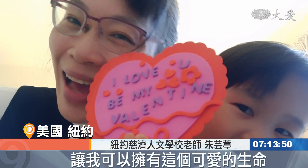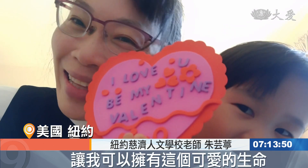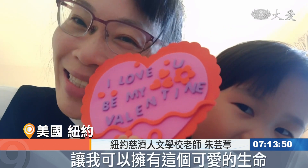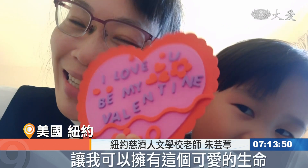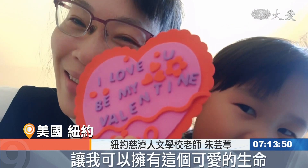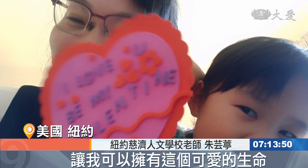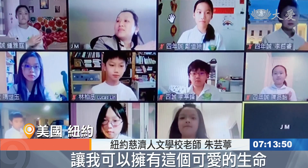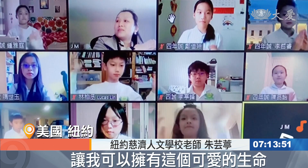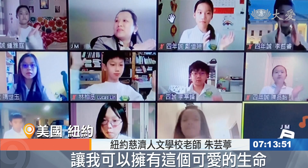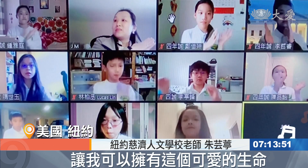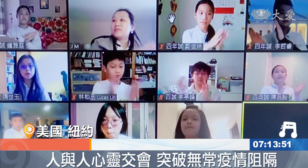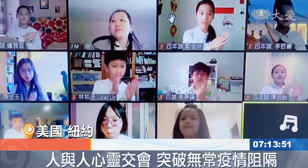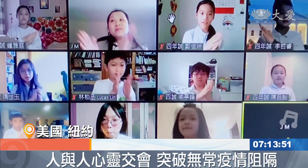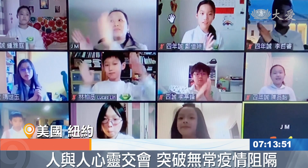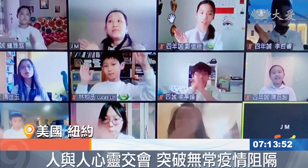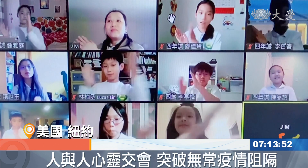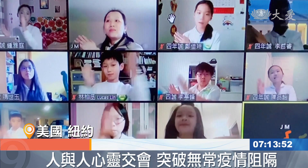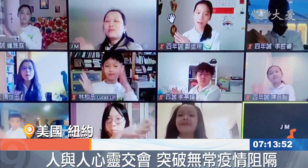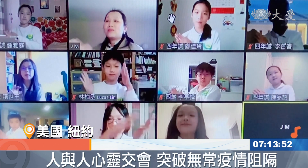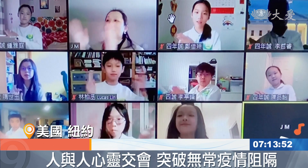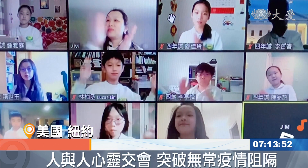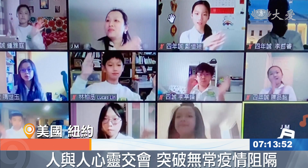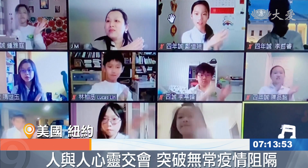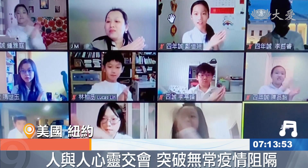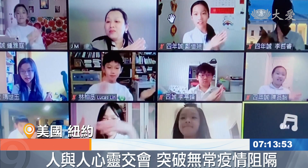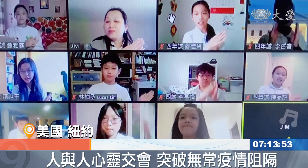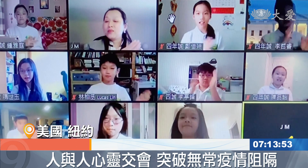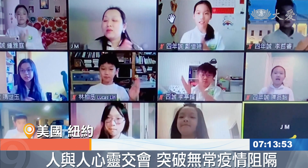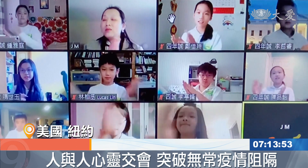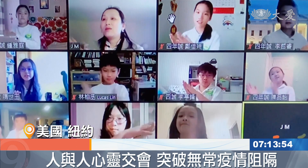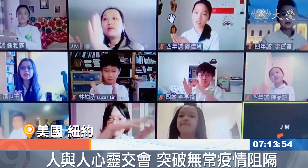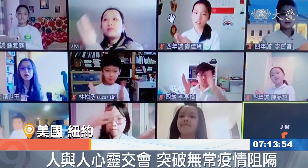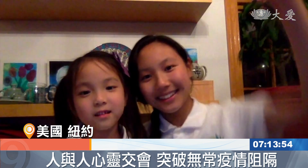个可爱的生命。 新冠疫情没有隔绝